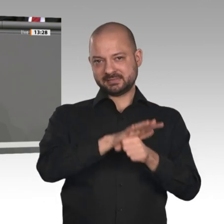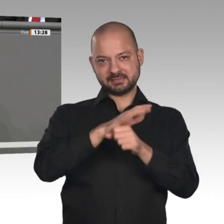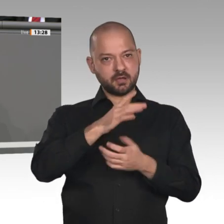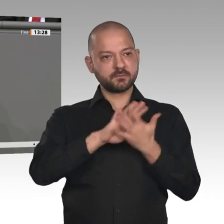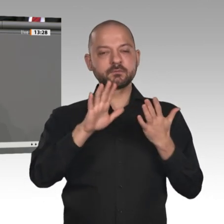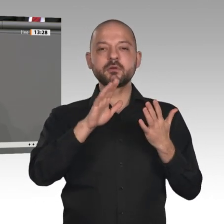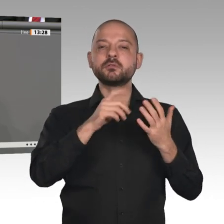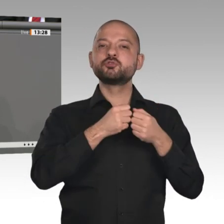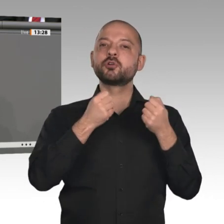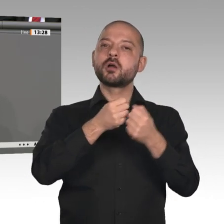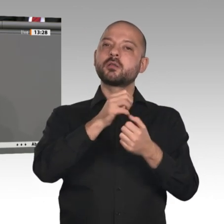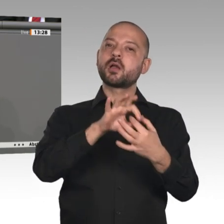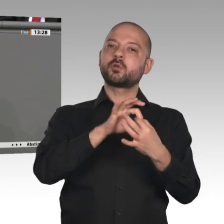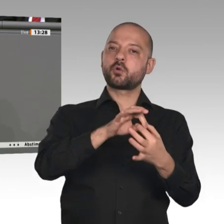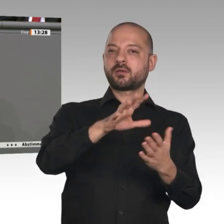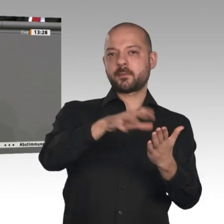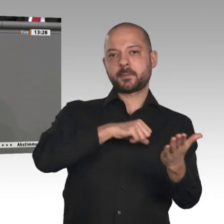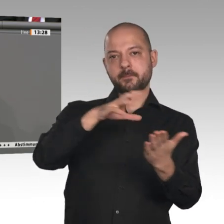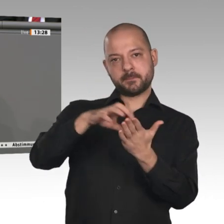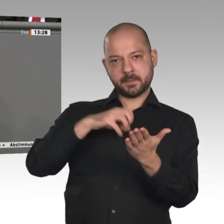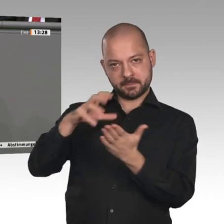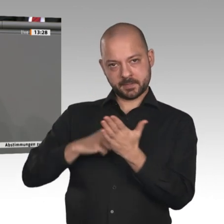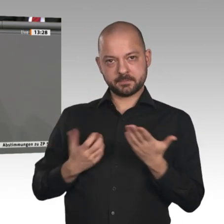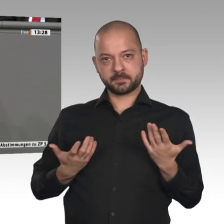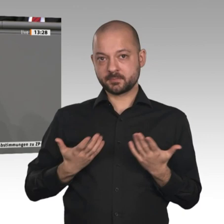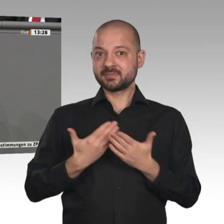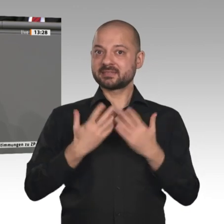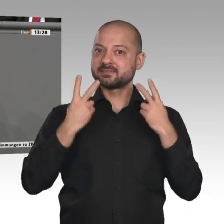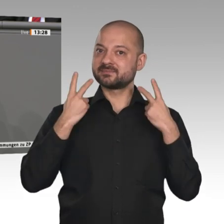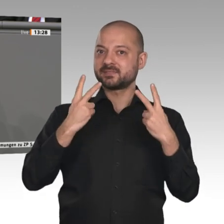Parlament eine umfassende Wiedergutmachung ermöglichen.